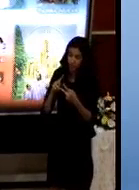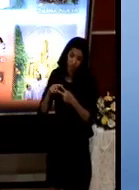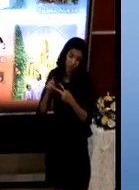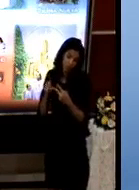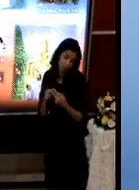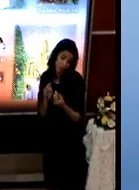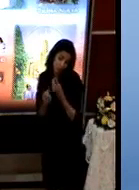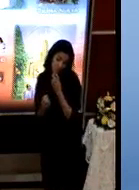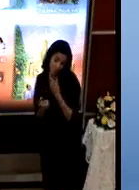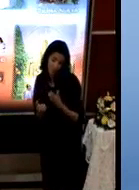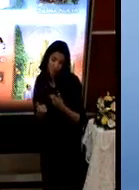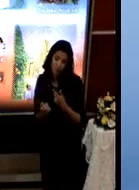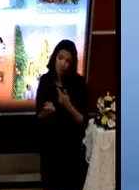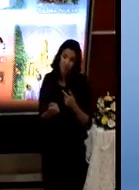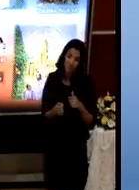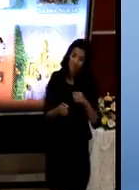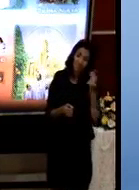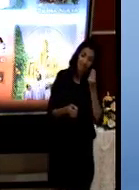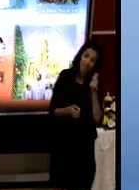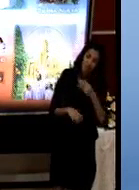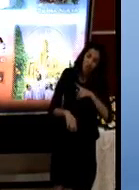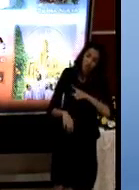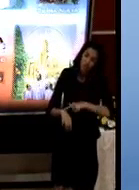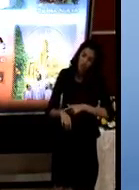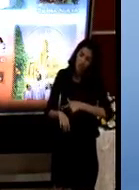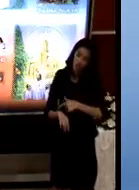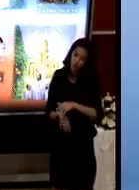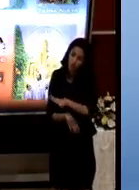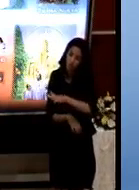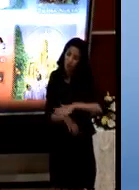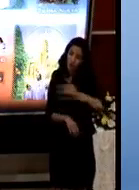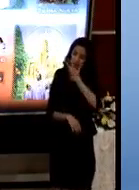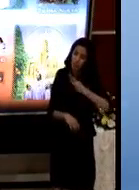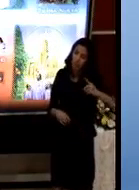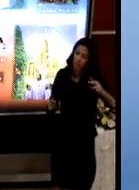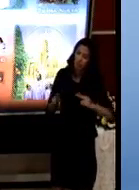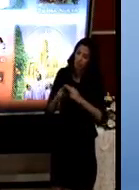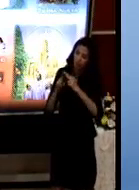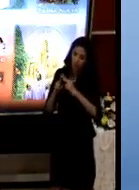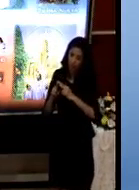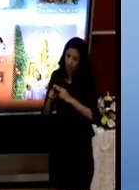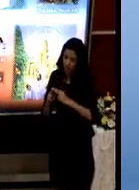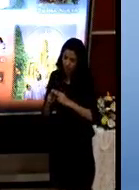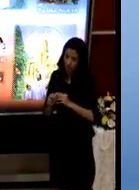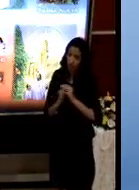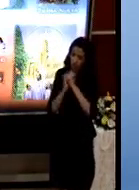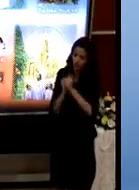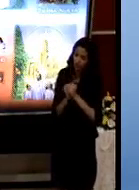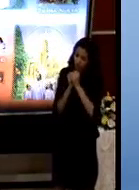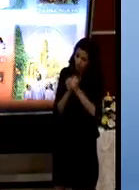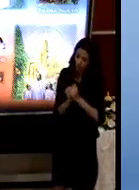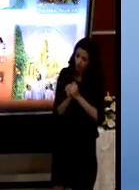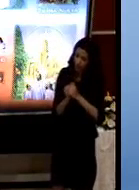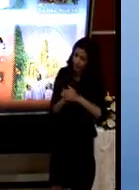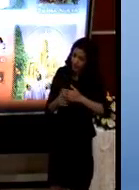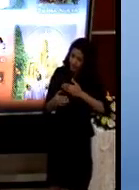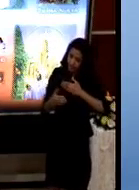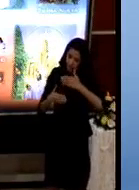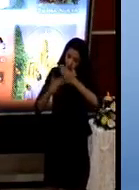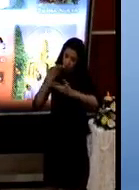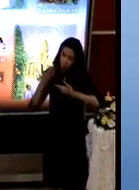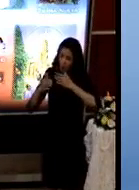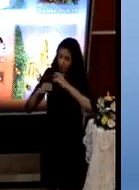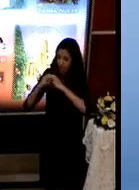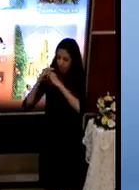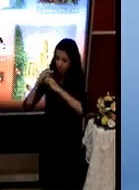como un tiempo y un lugar para la comunión con Dios, para la adoración, para la santificación. El sábado